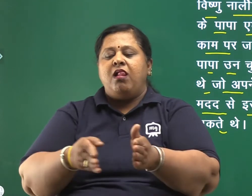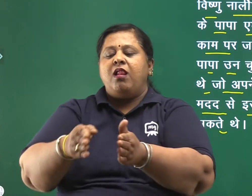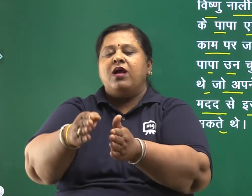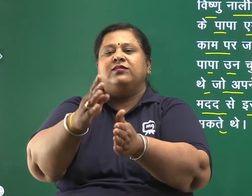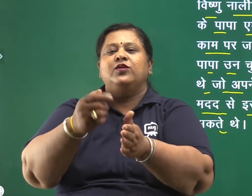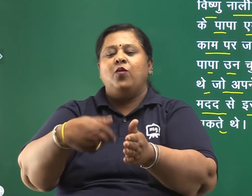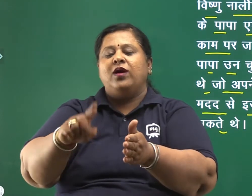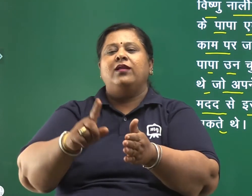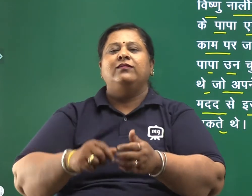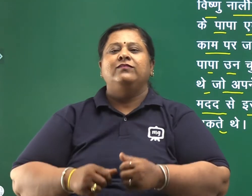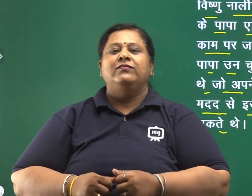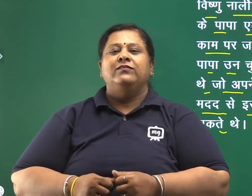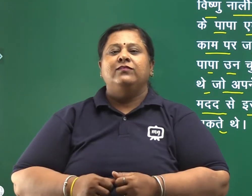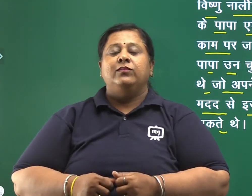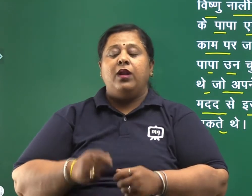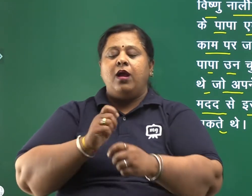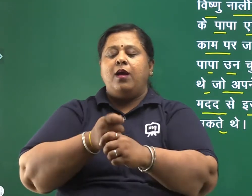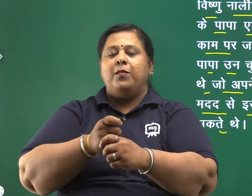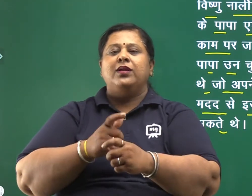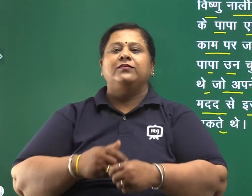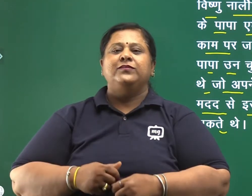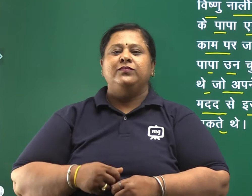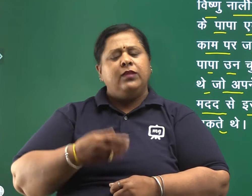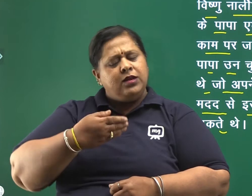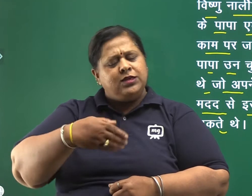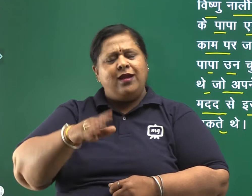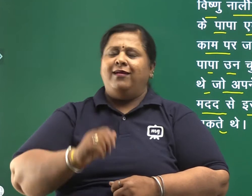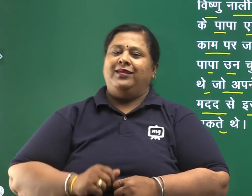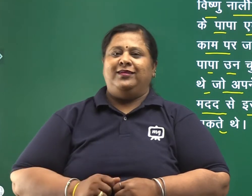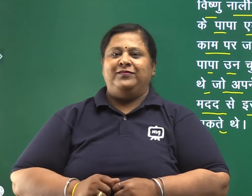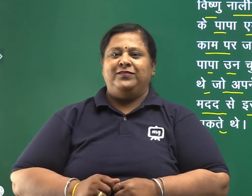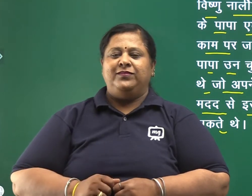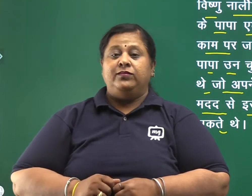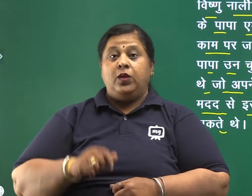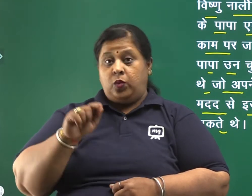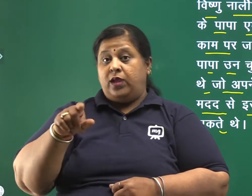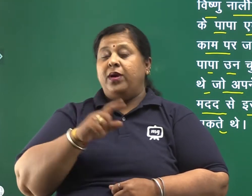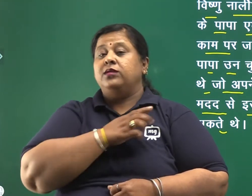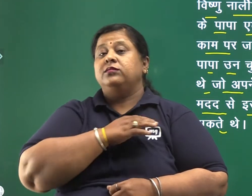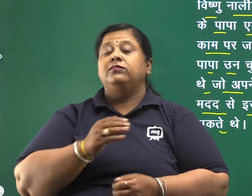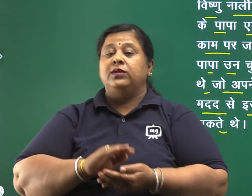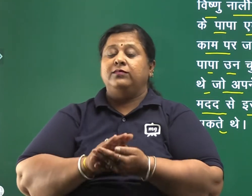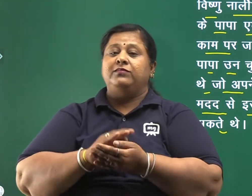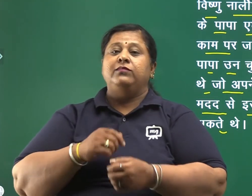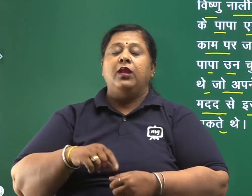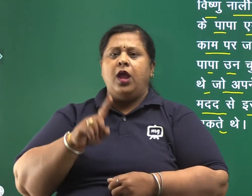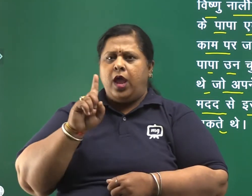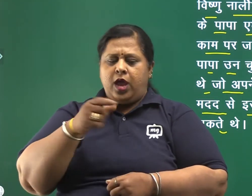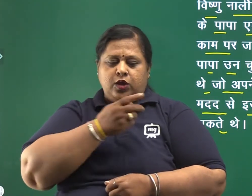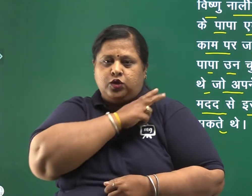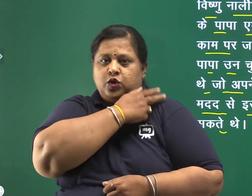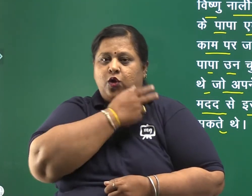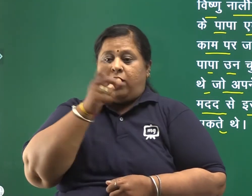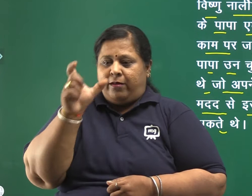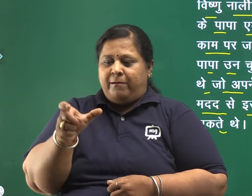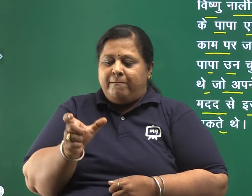रास्ते से होकर काम पर जाया करते थे। उनके पास एक सिक्योरिटी पास